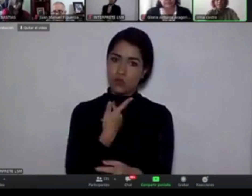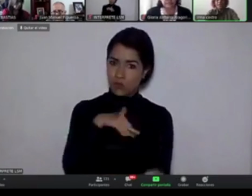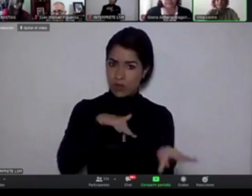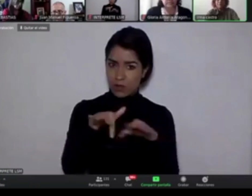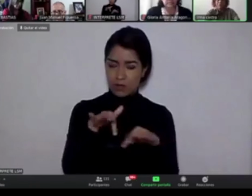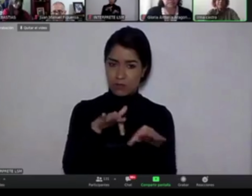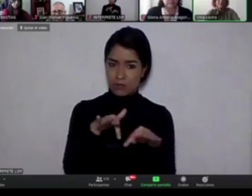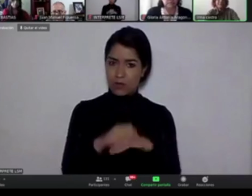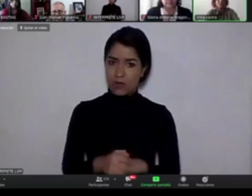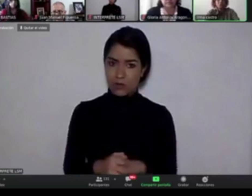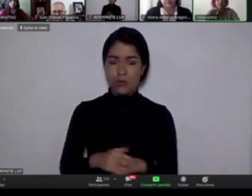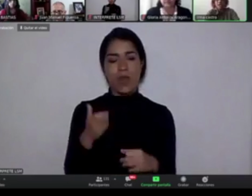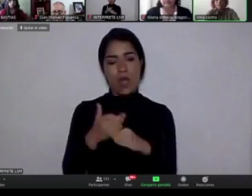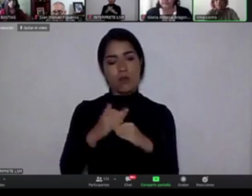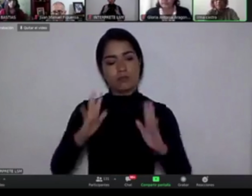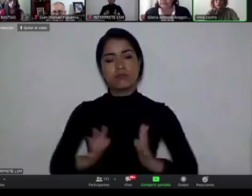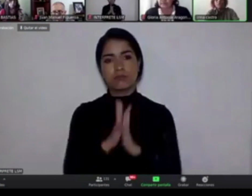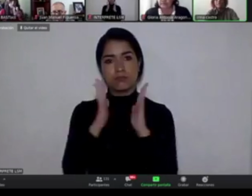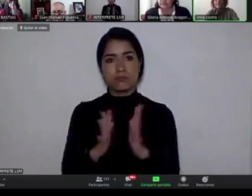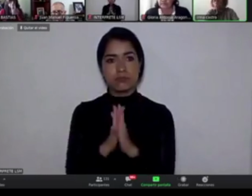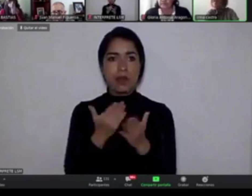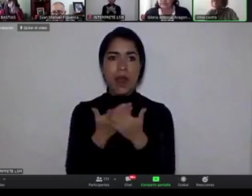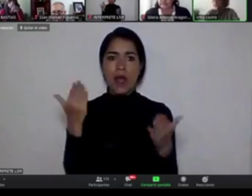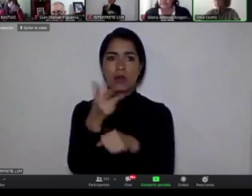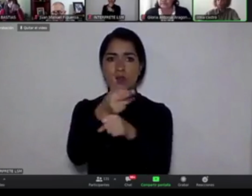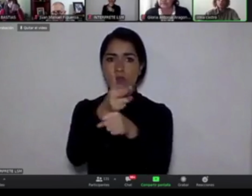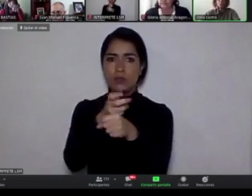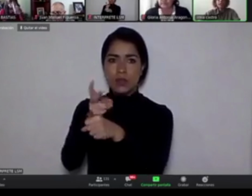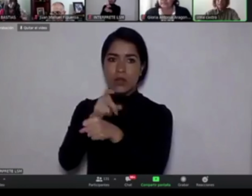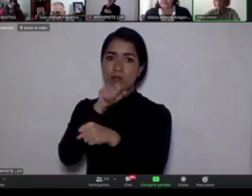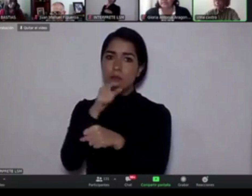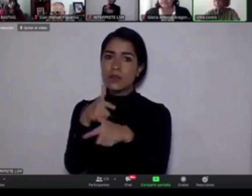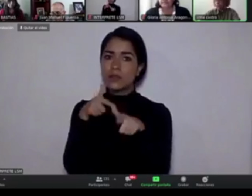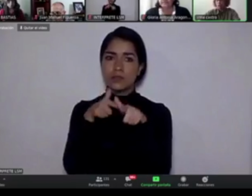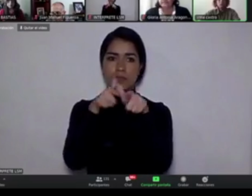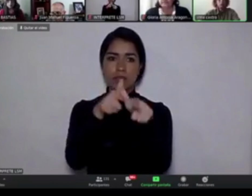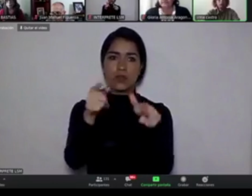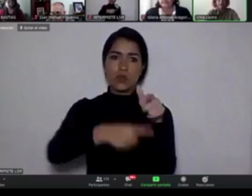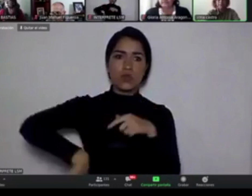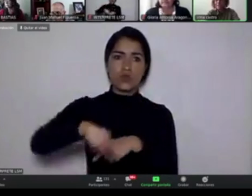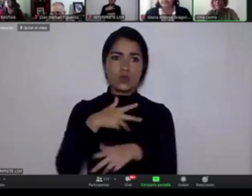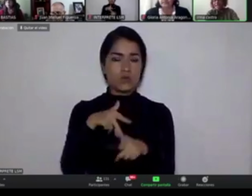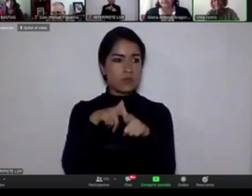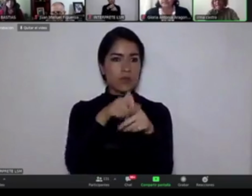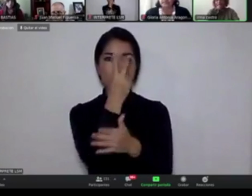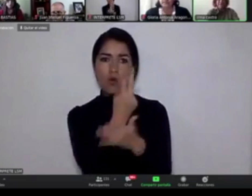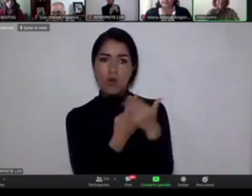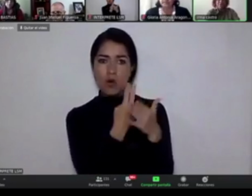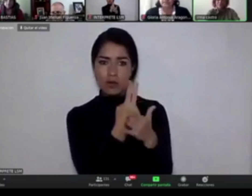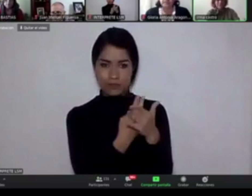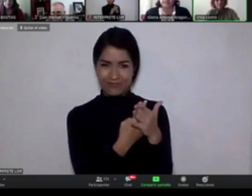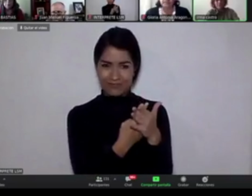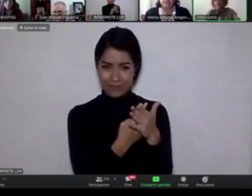participación pues los invitamos a continuar con nuestro programa y